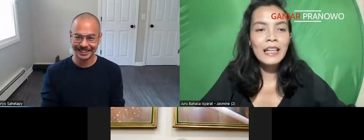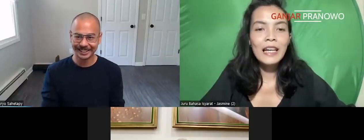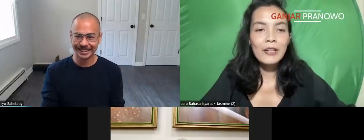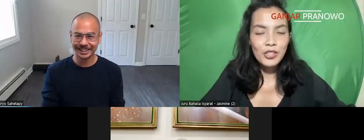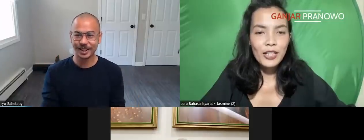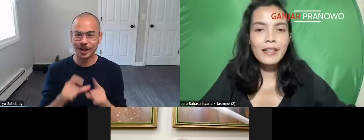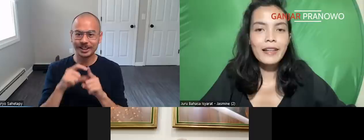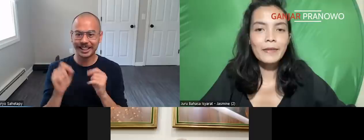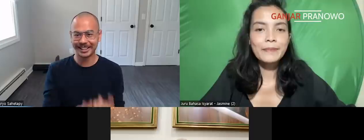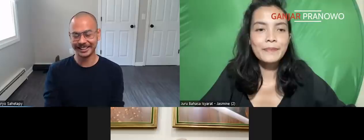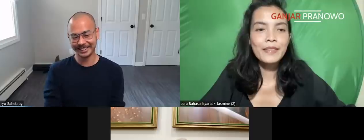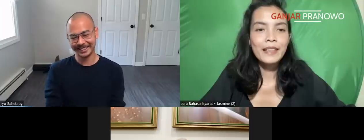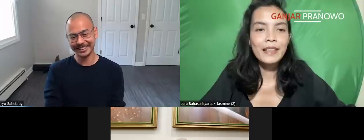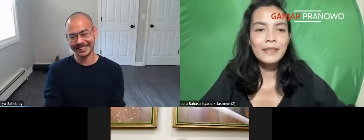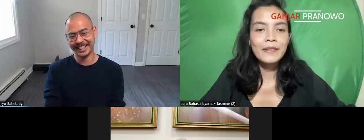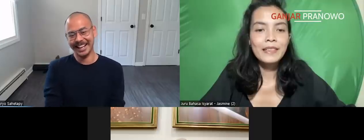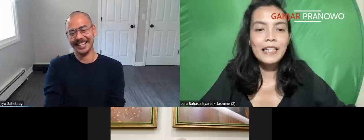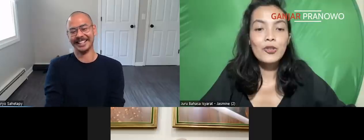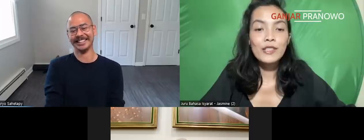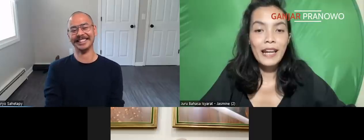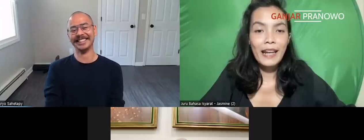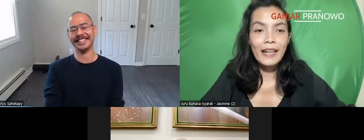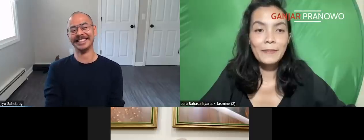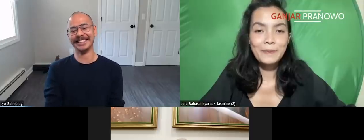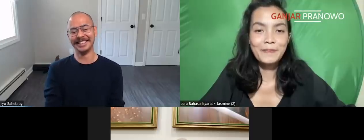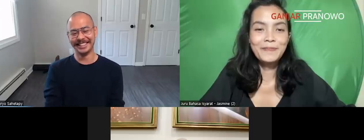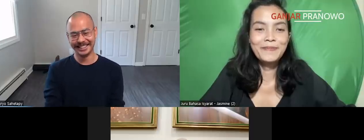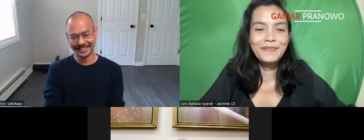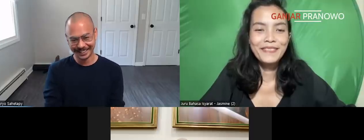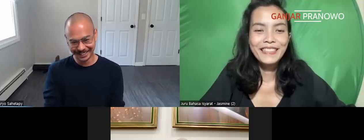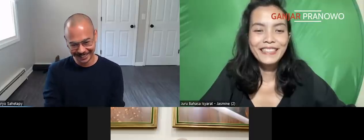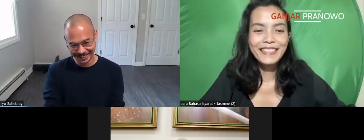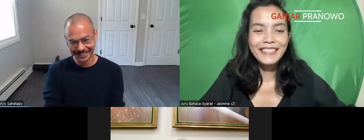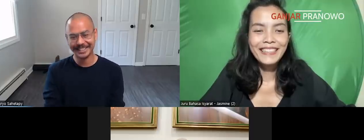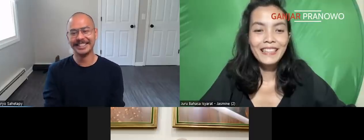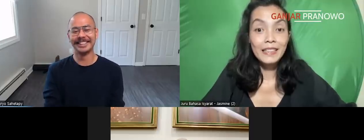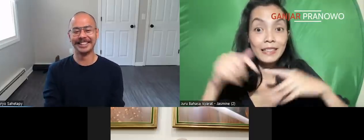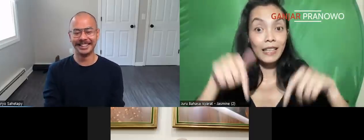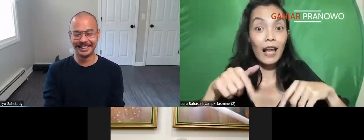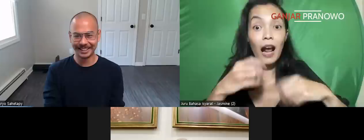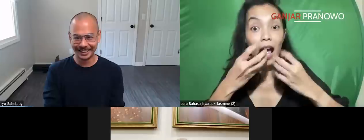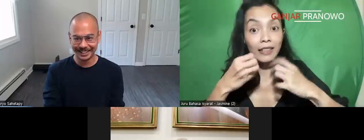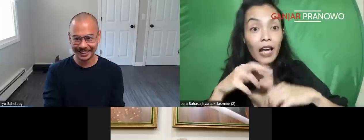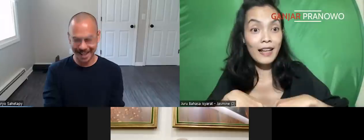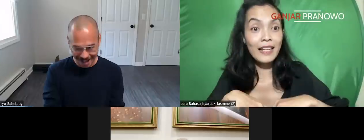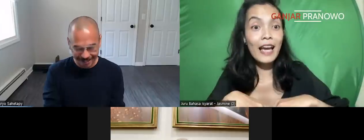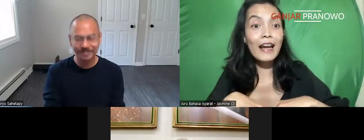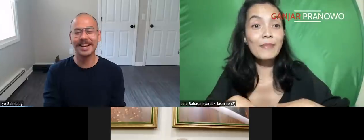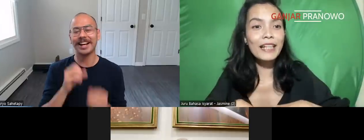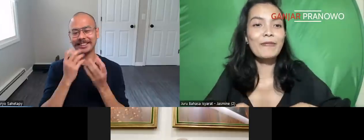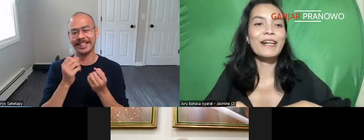di rochester Oh dosen kamu sekarang ngajar di rochester ya